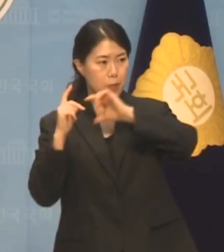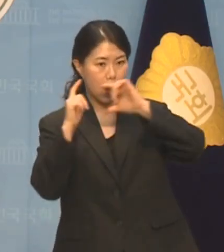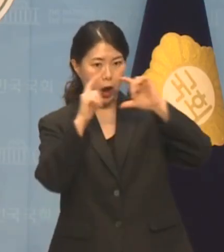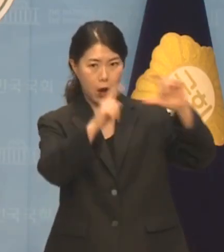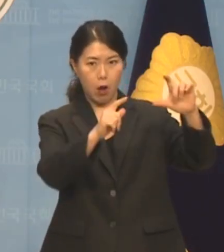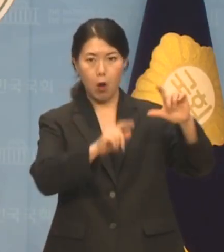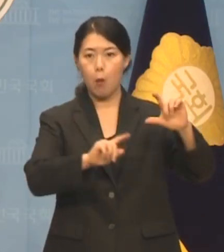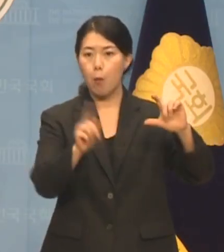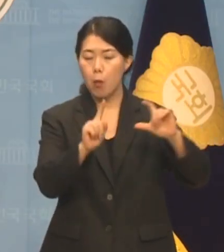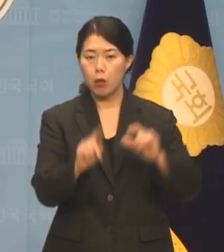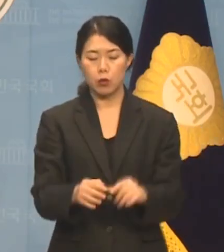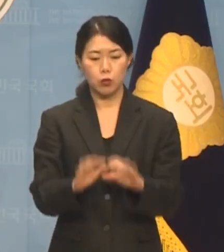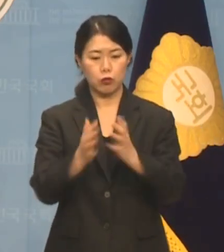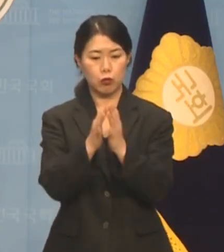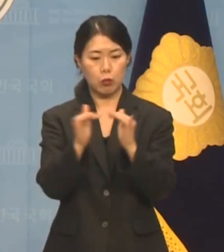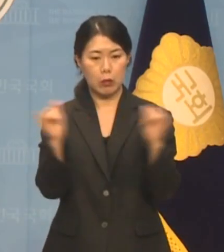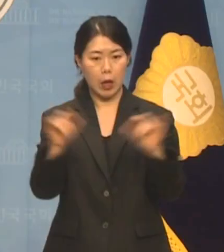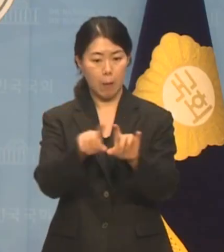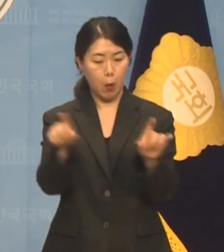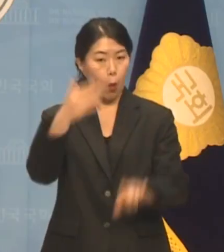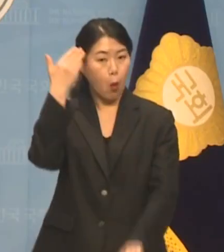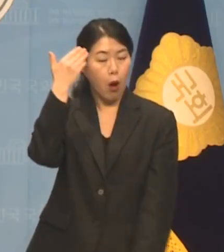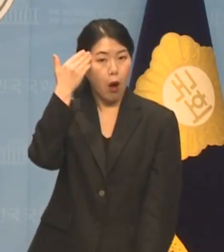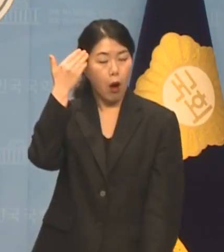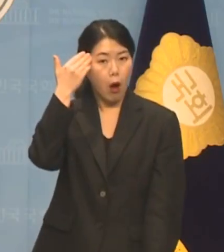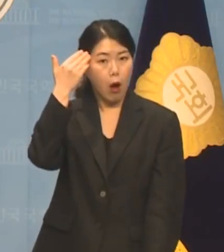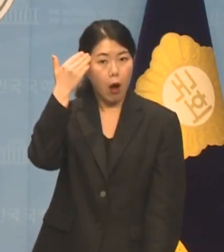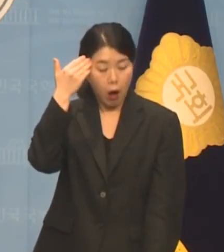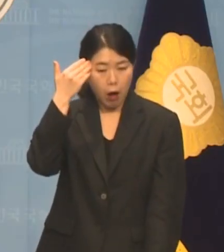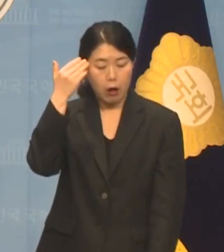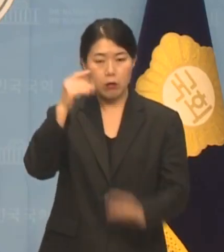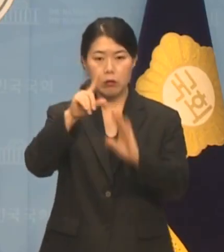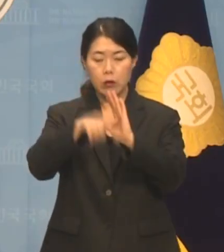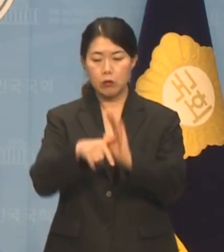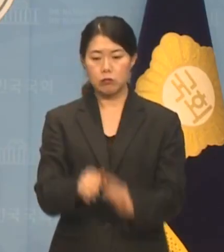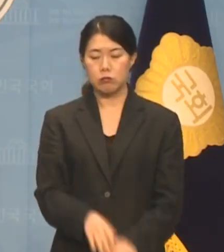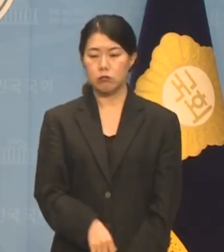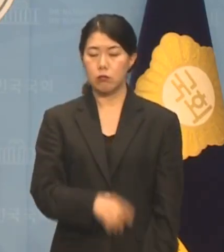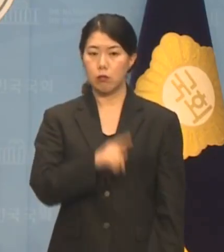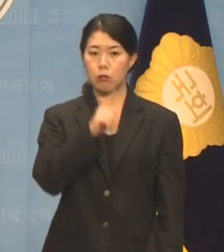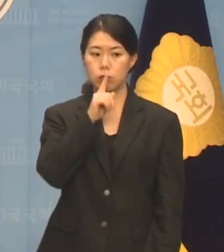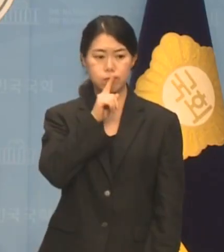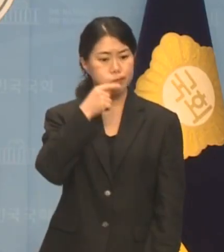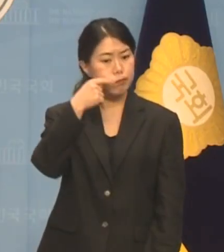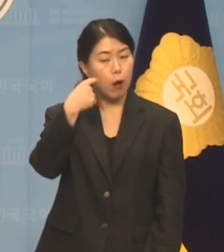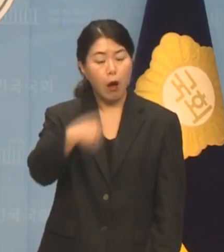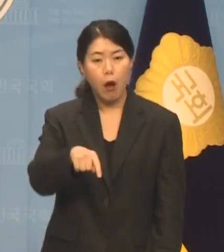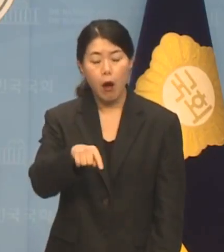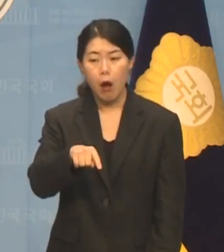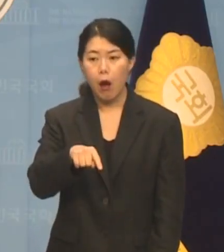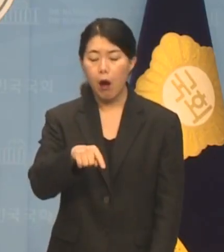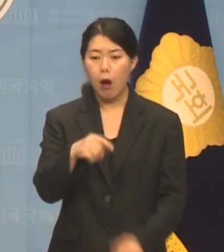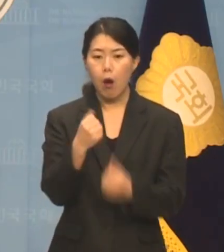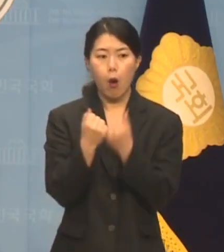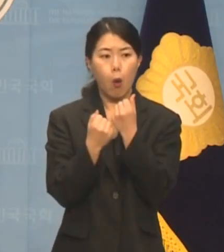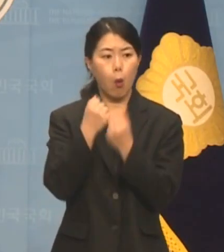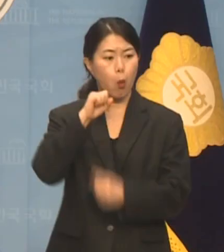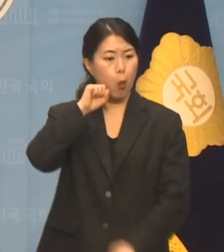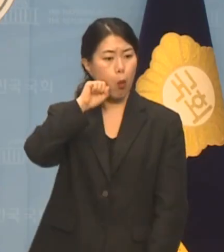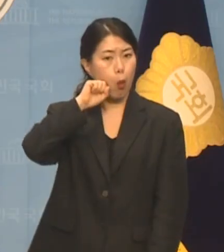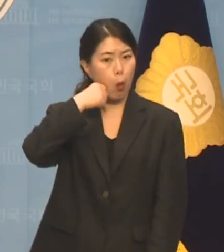일반 국민의 보편적 상식에서는 무슨 말인지 해독할 수조차 없는